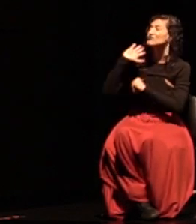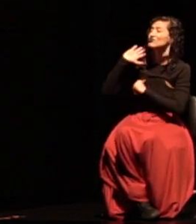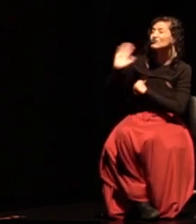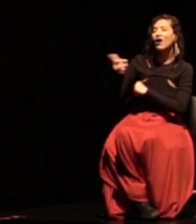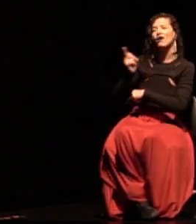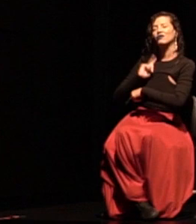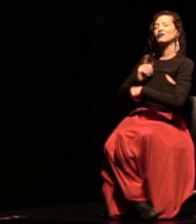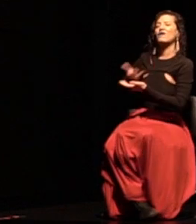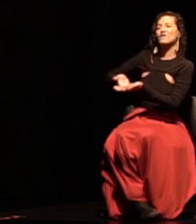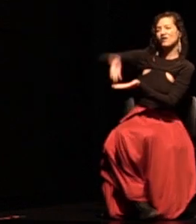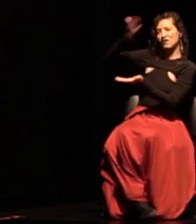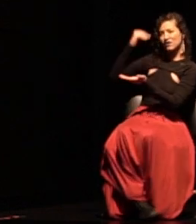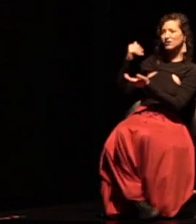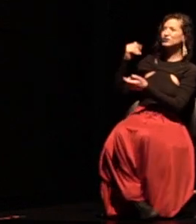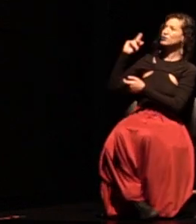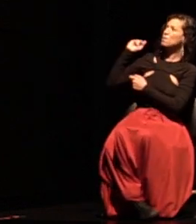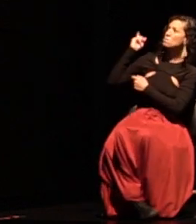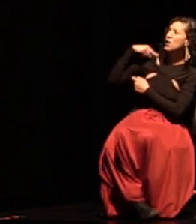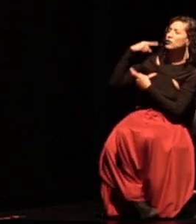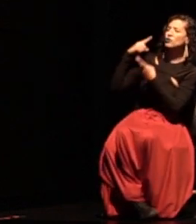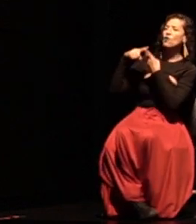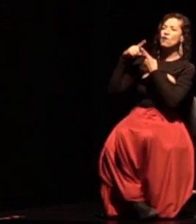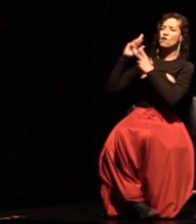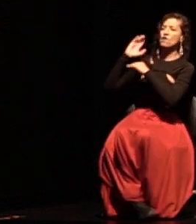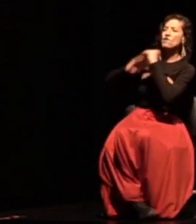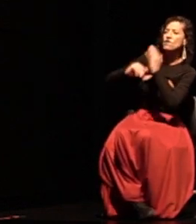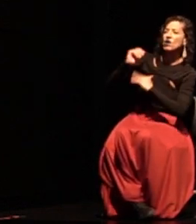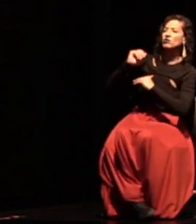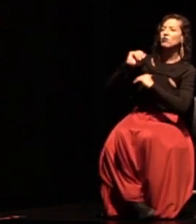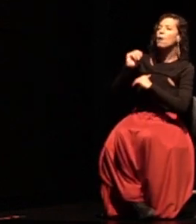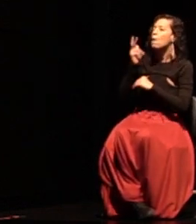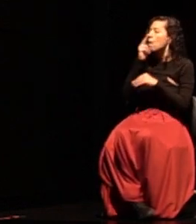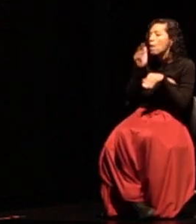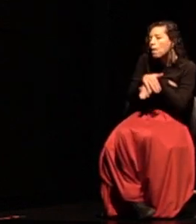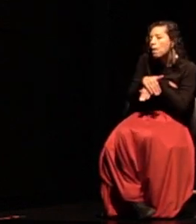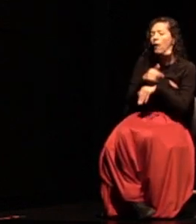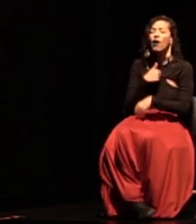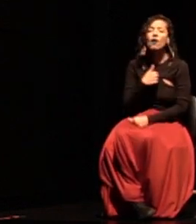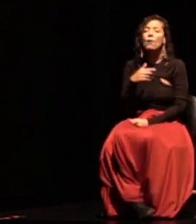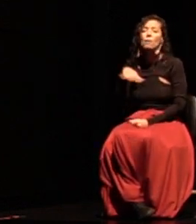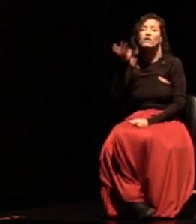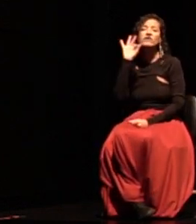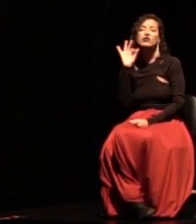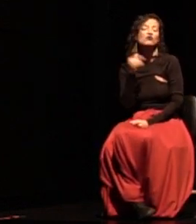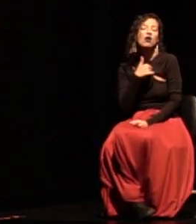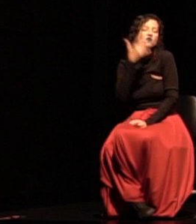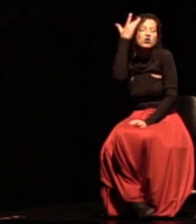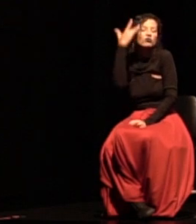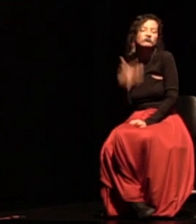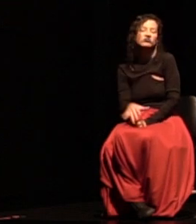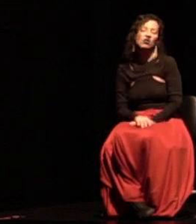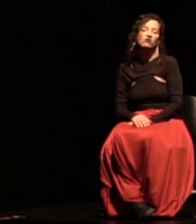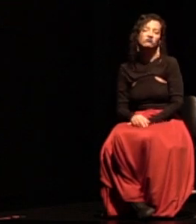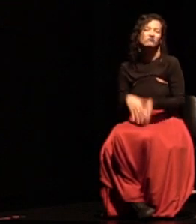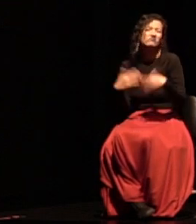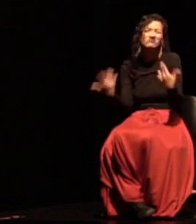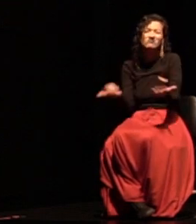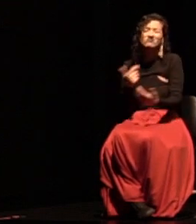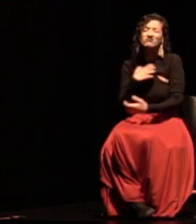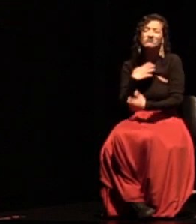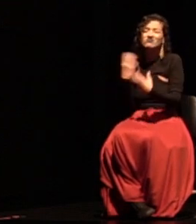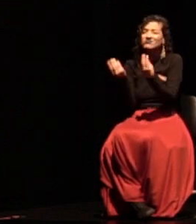foi dito, já foi feito. Eu prefiro ficar no eu não sei, porque não tem sentido para